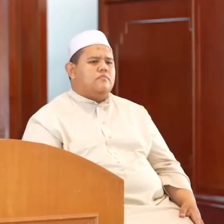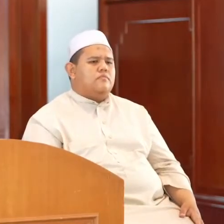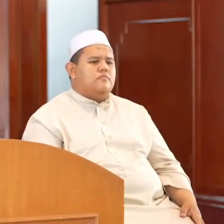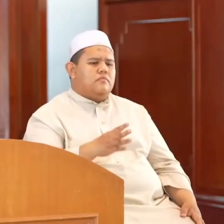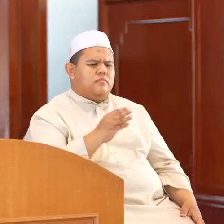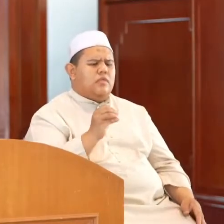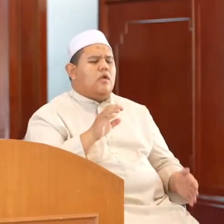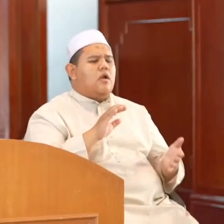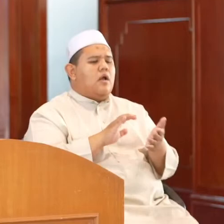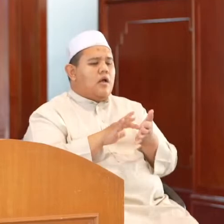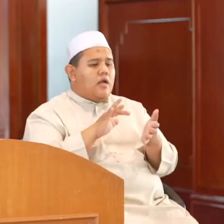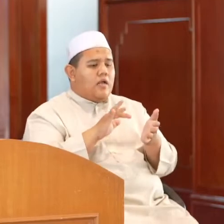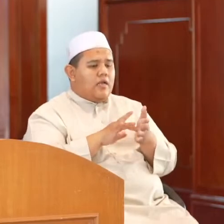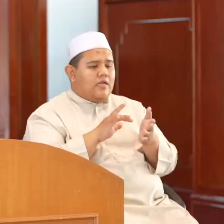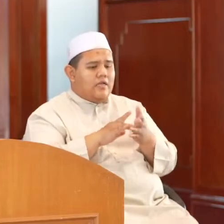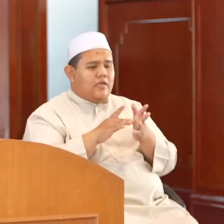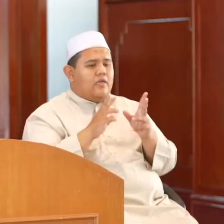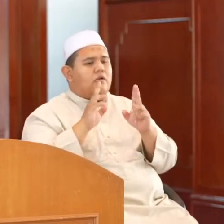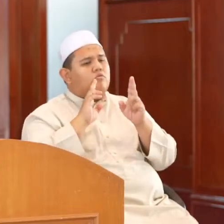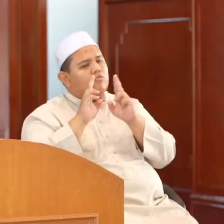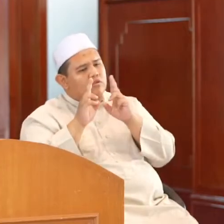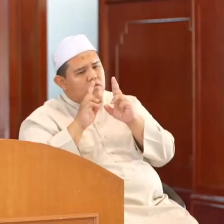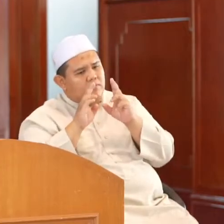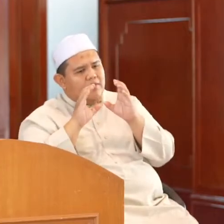Dan kadang-kadang bahasa ibu ni,